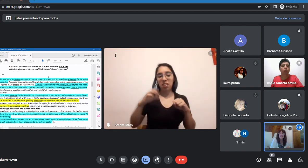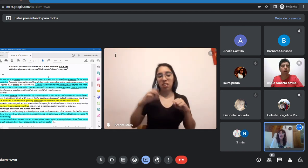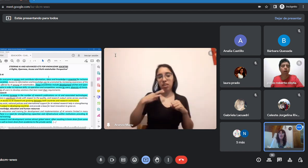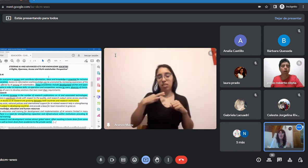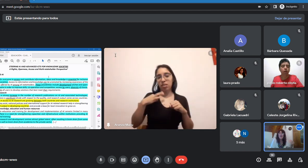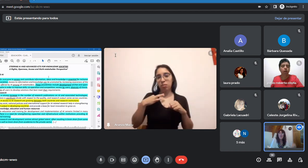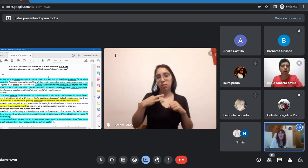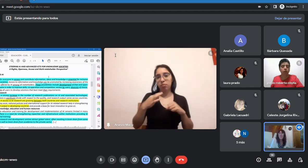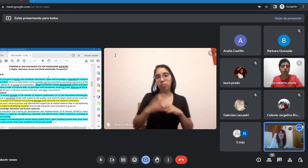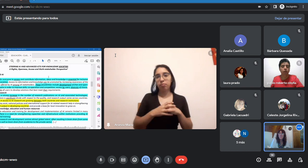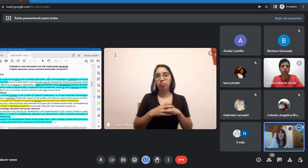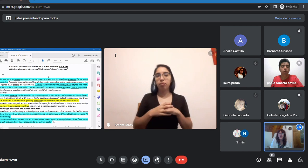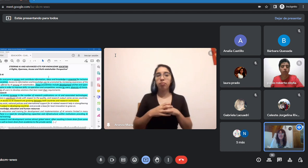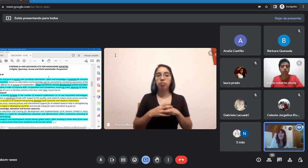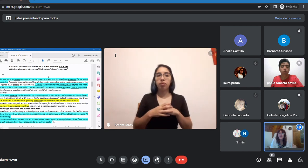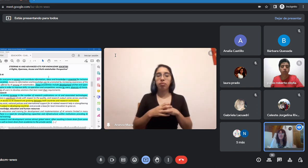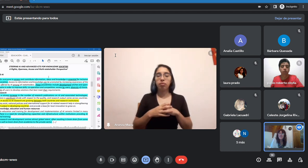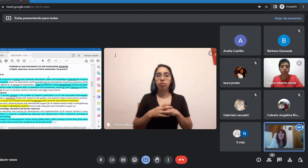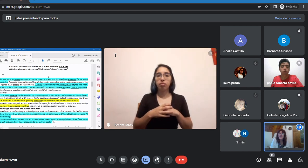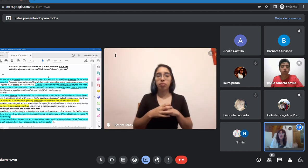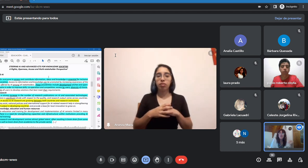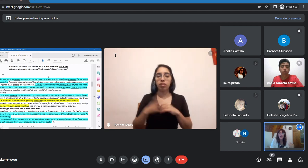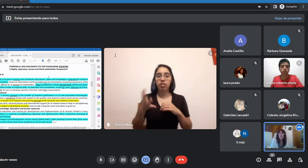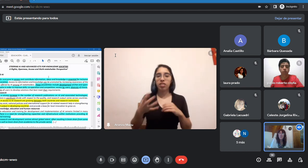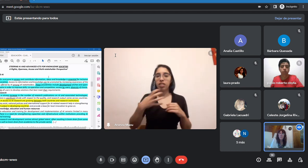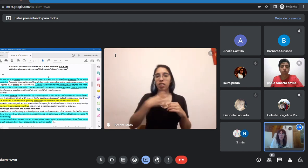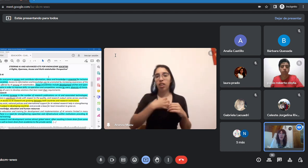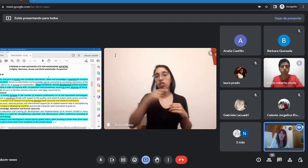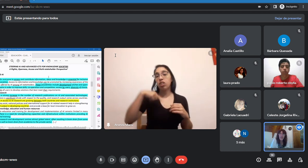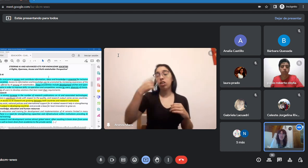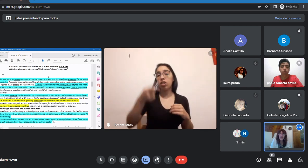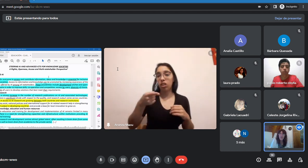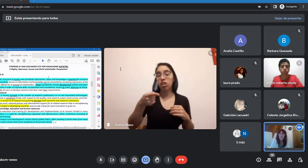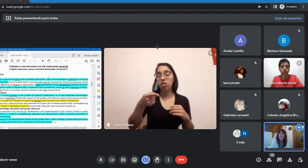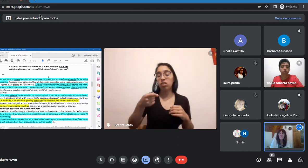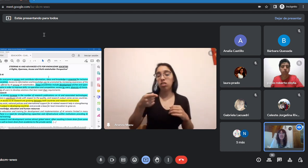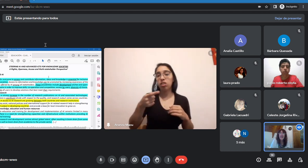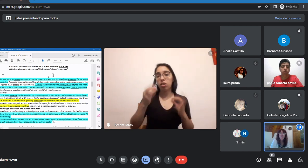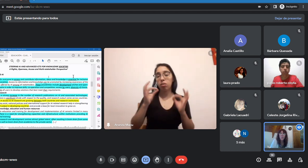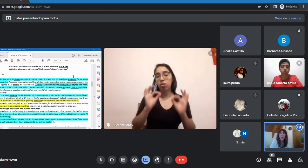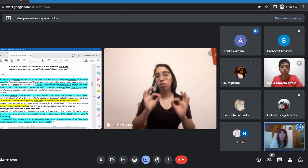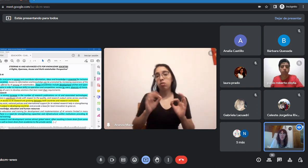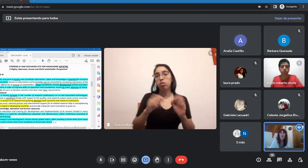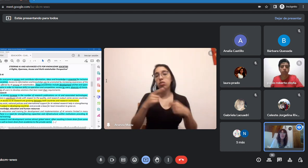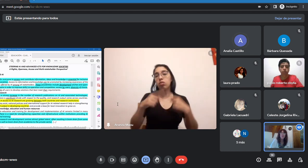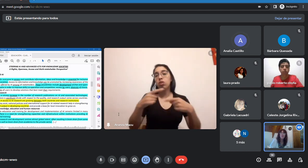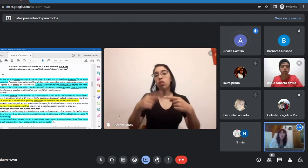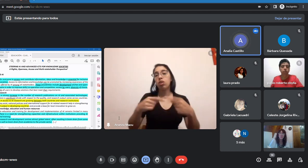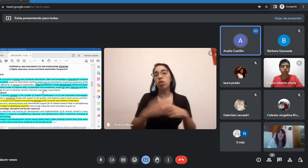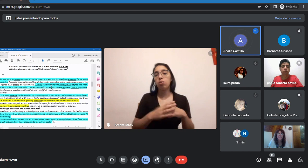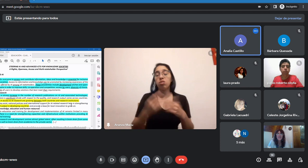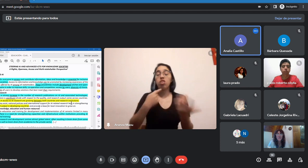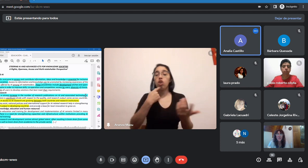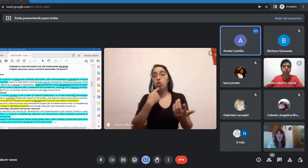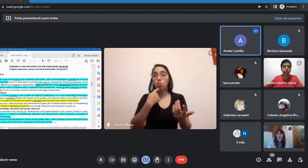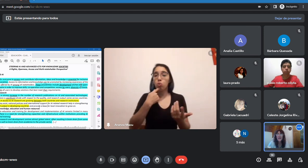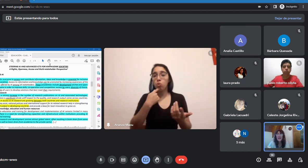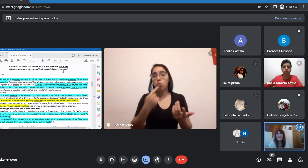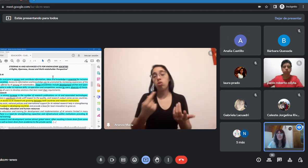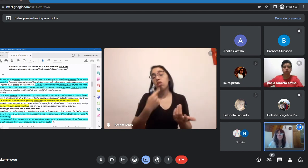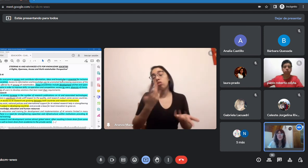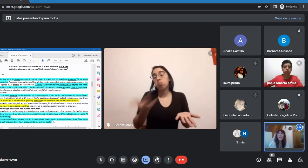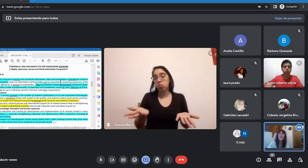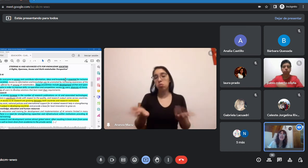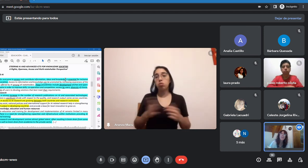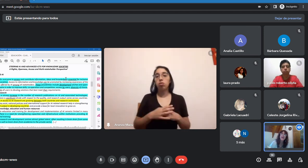Entonces, podés seguir avanzando y después vemos la corrección. Si tienen alguna duda, me consultan. Y si no,